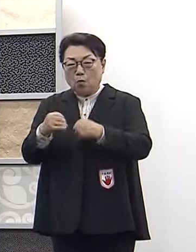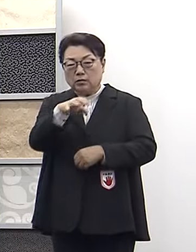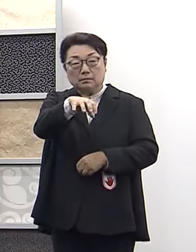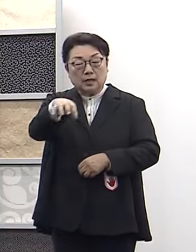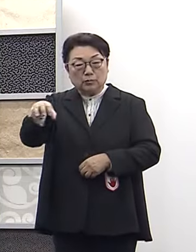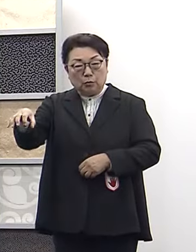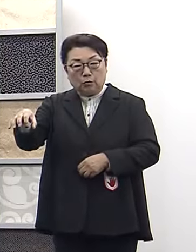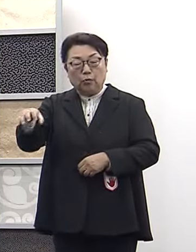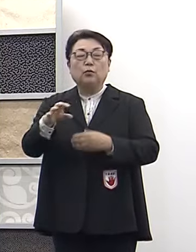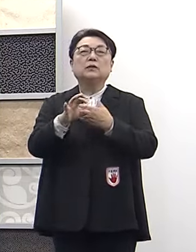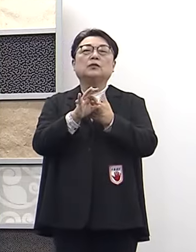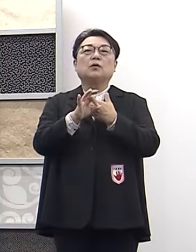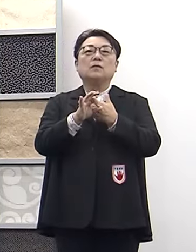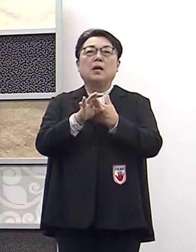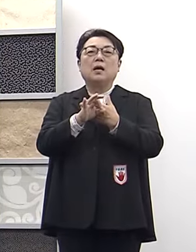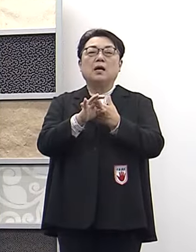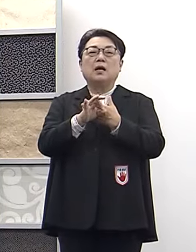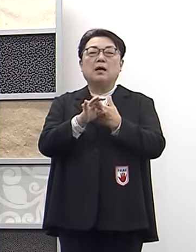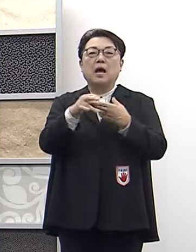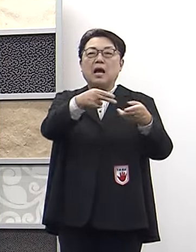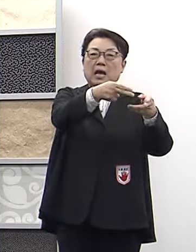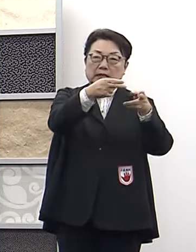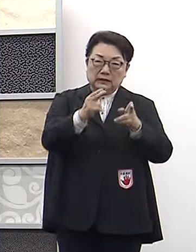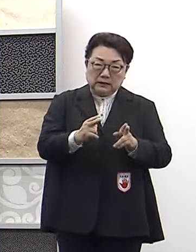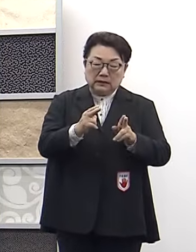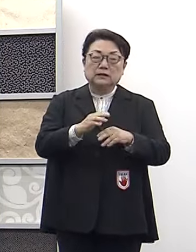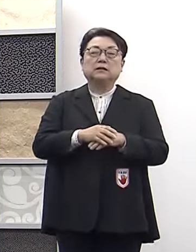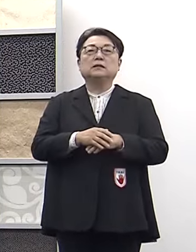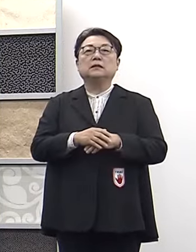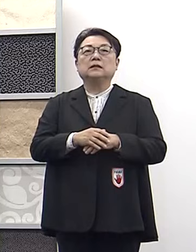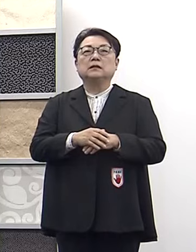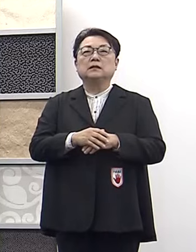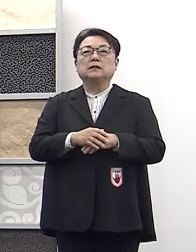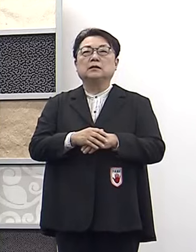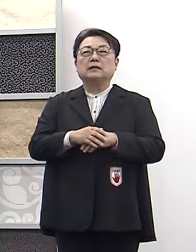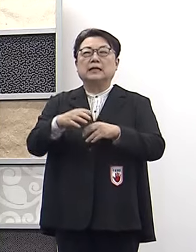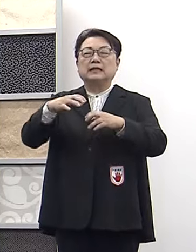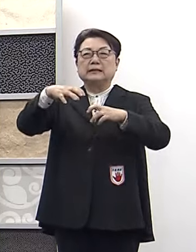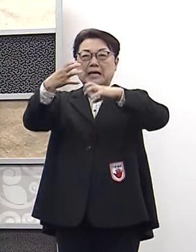えば橋であったり、あるいはその東尋坊のような